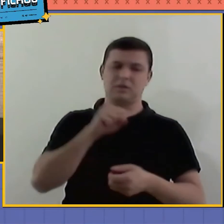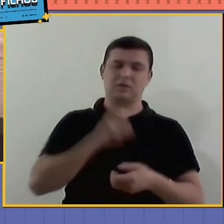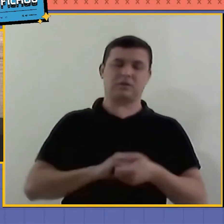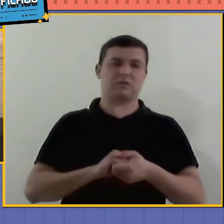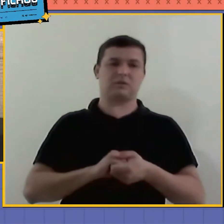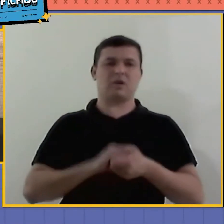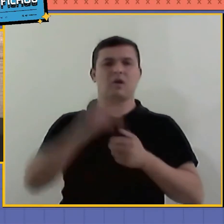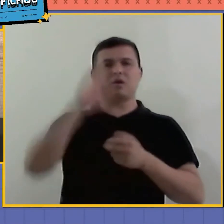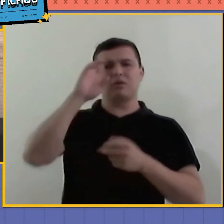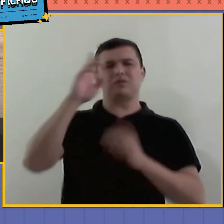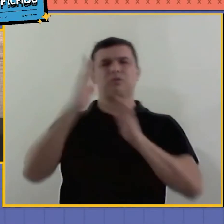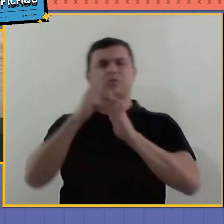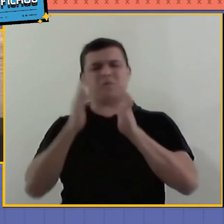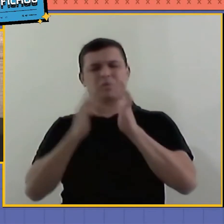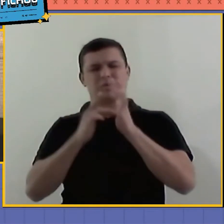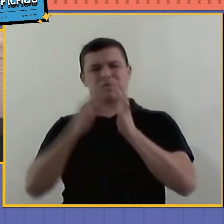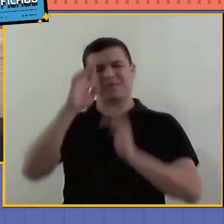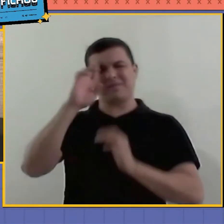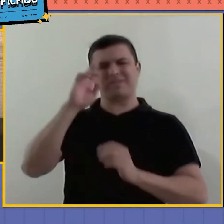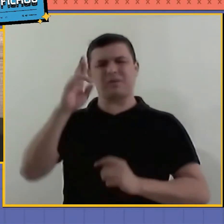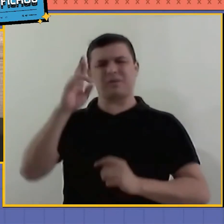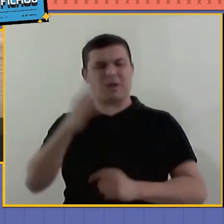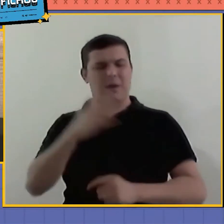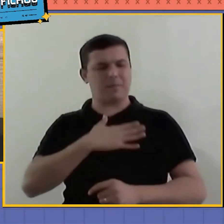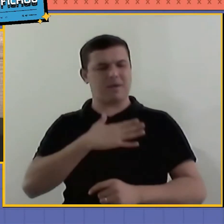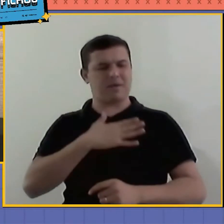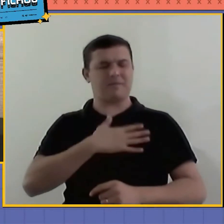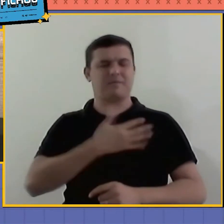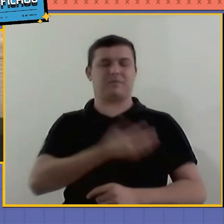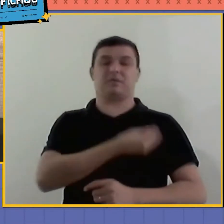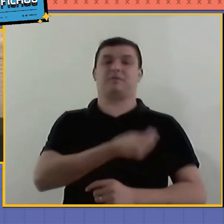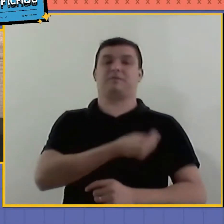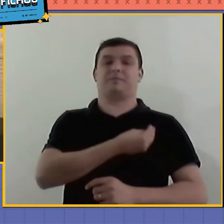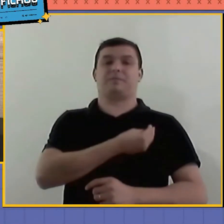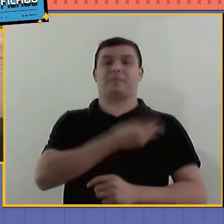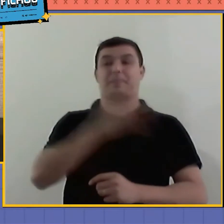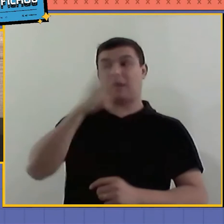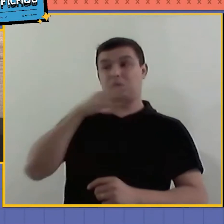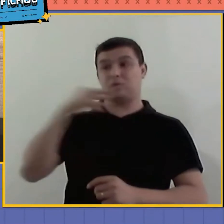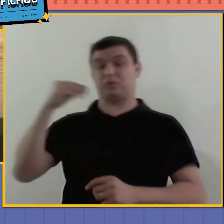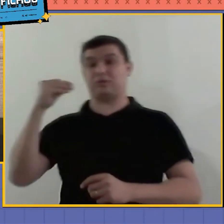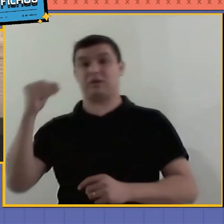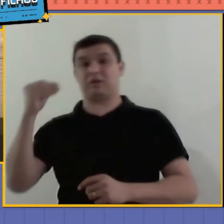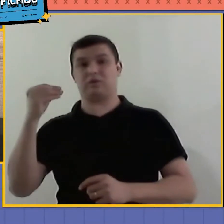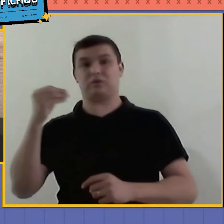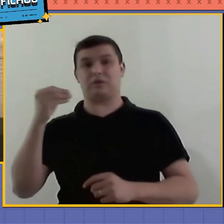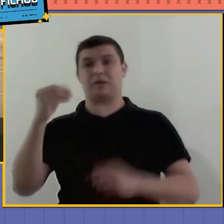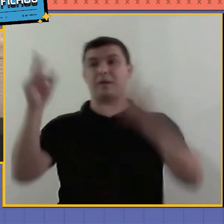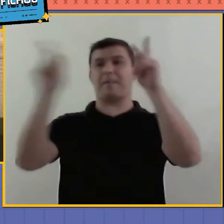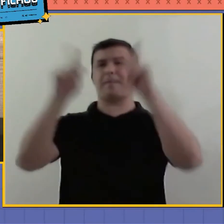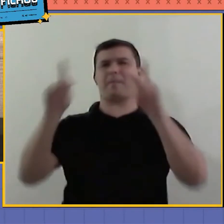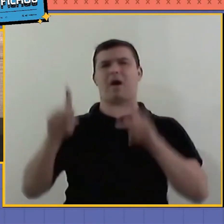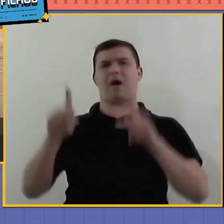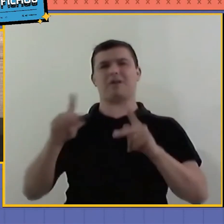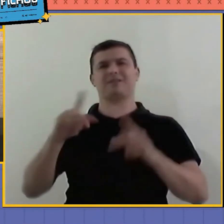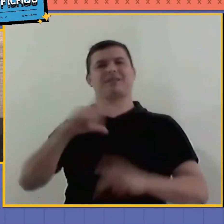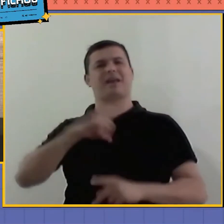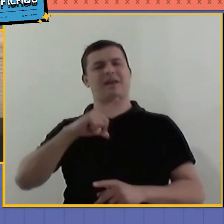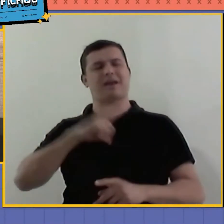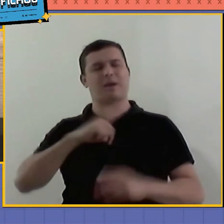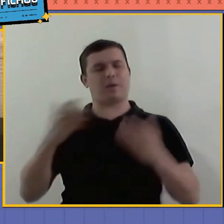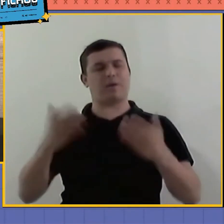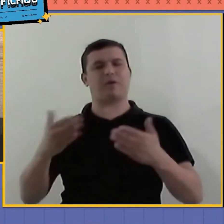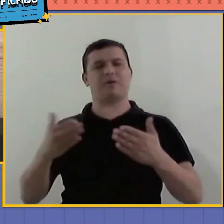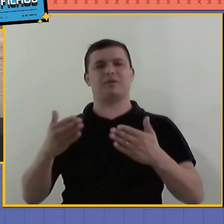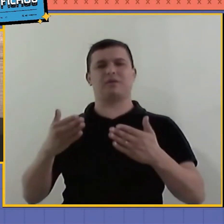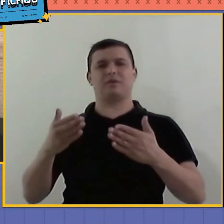no final dessa oração Amado adolescente amada adolescente ele estava em paz e Foi Puxa vida graças a Deus por esse tempo